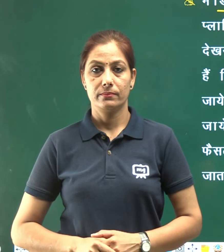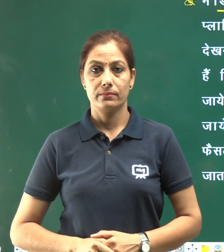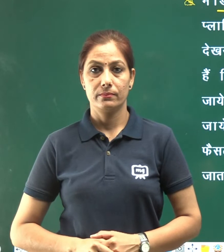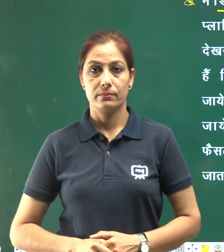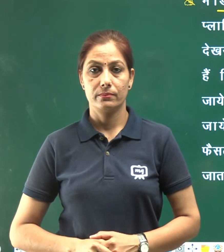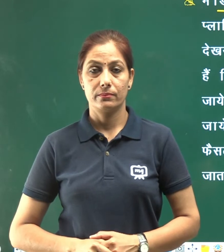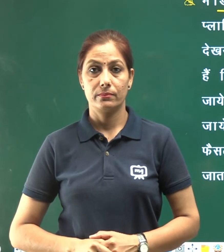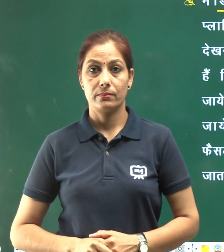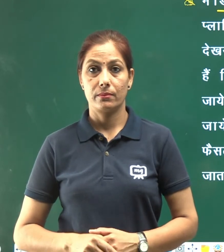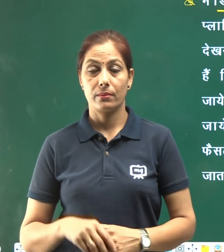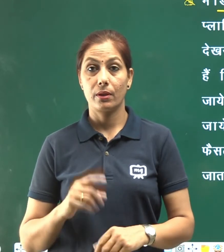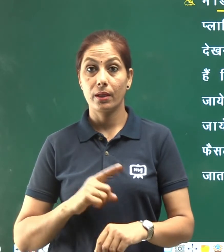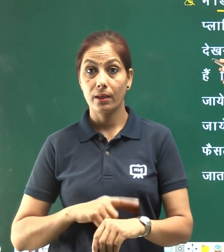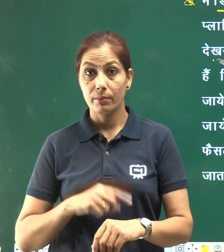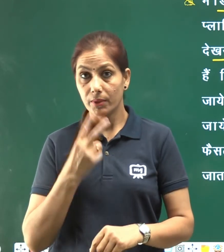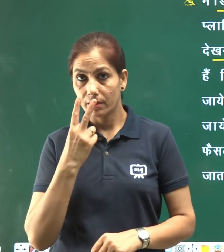मौका देखने आते हैं।